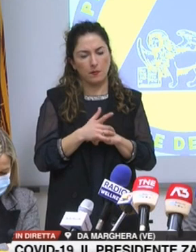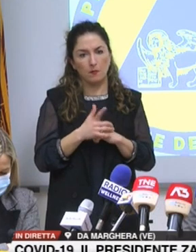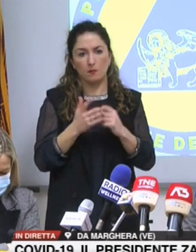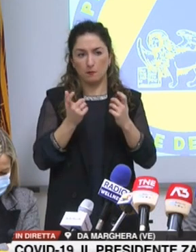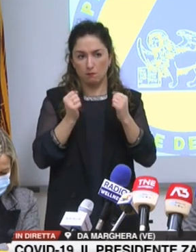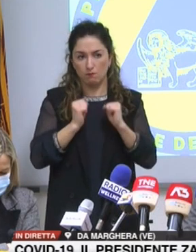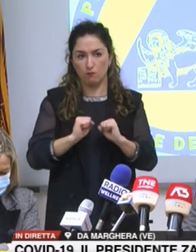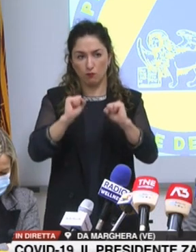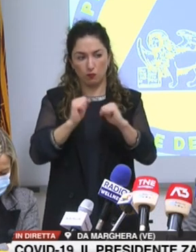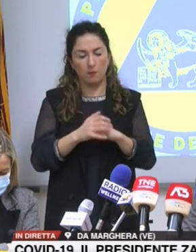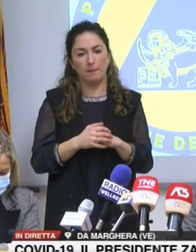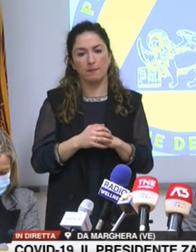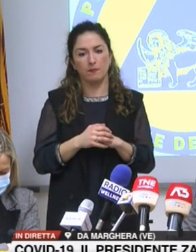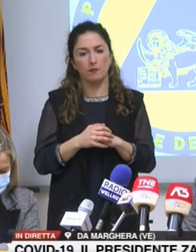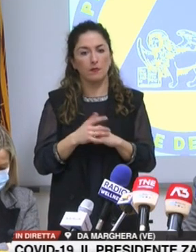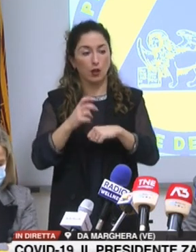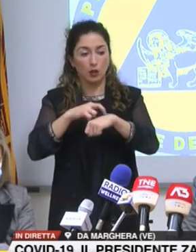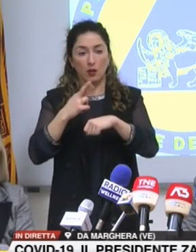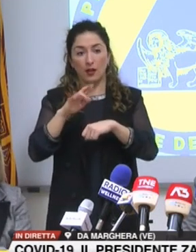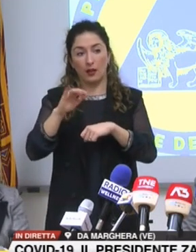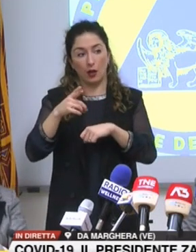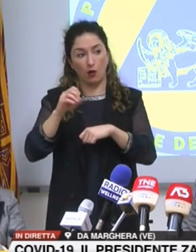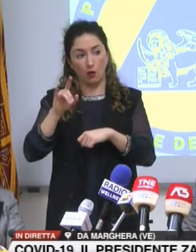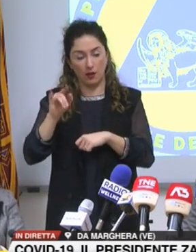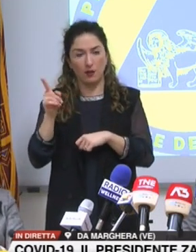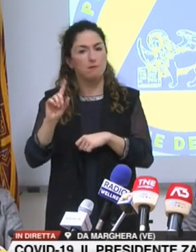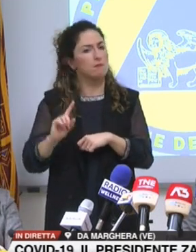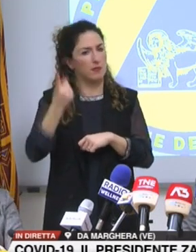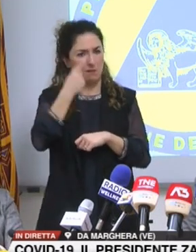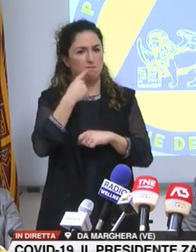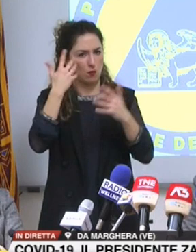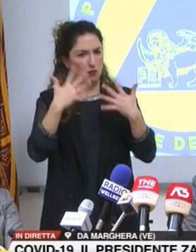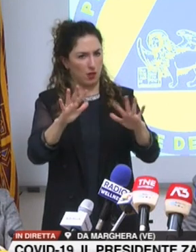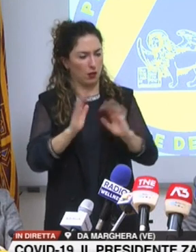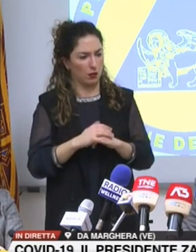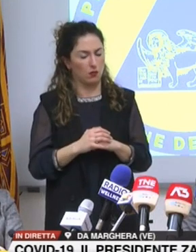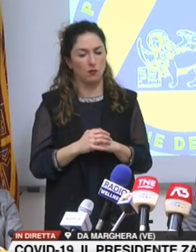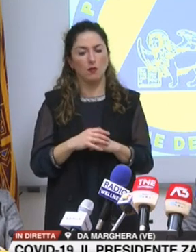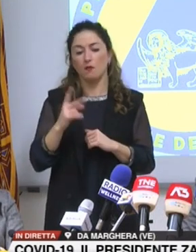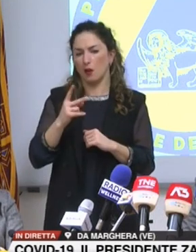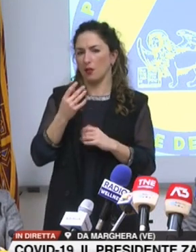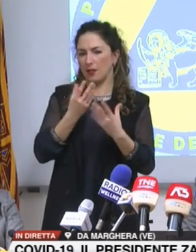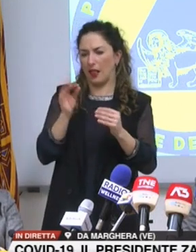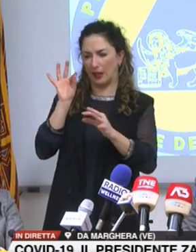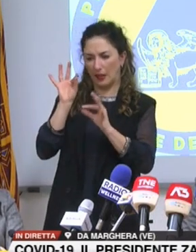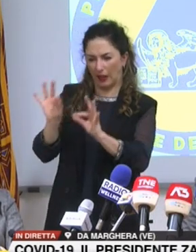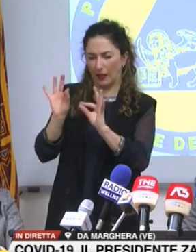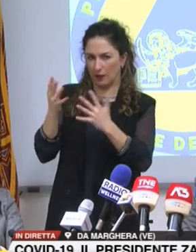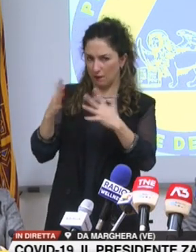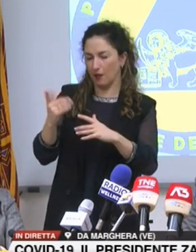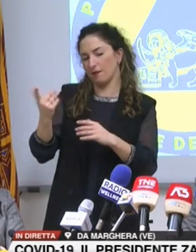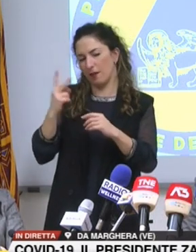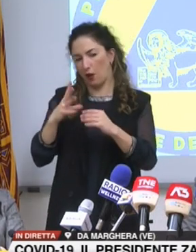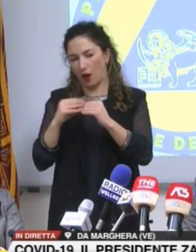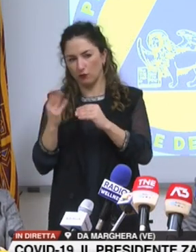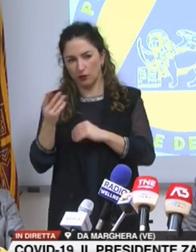si ritiene che vi sia, qua devo dire che Rigoli, il dottor Rigoli è stato il primo a dirlo in assoluto, anche se molto criticato, poi ha avuto ragione,